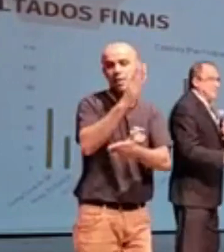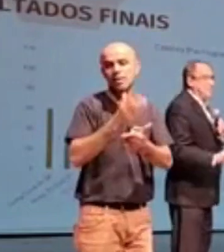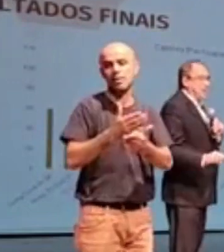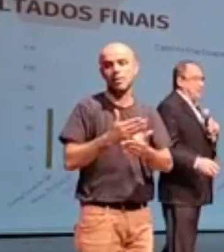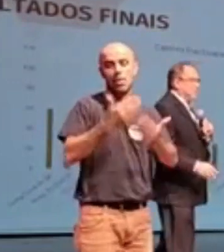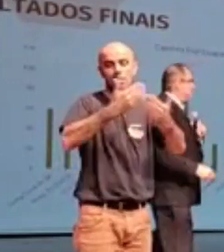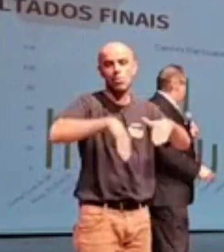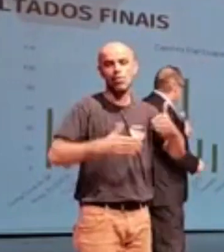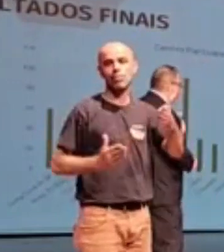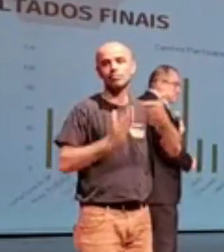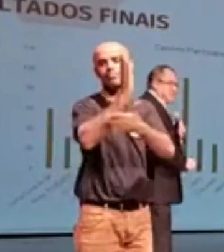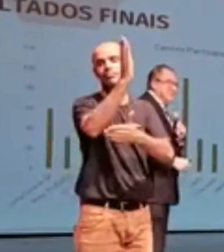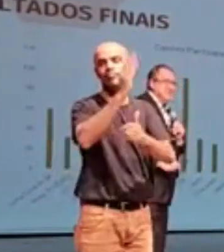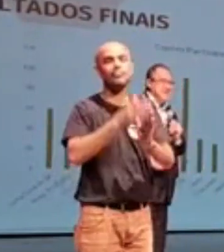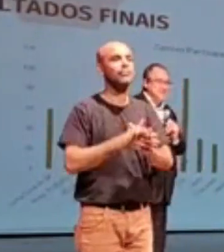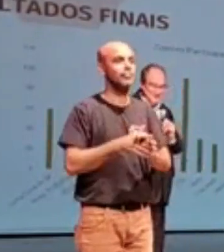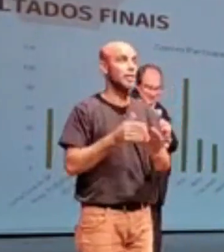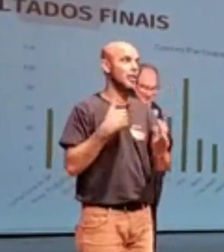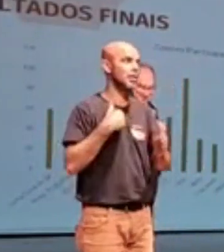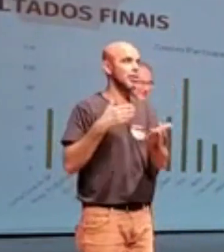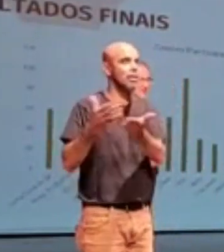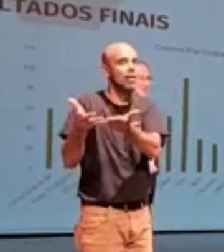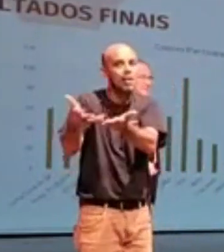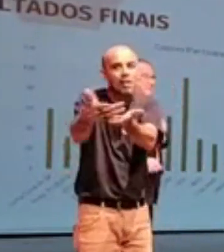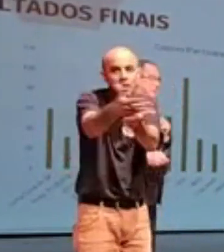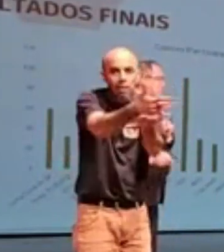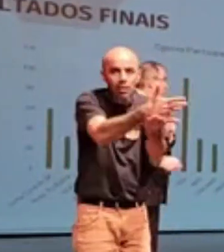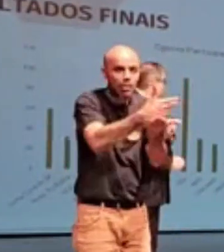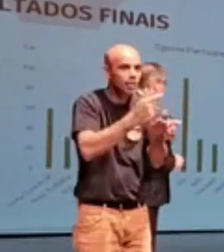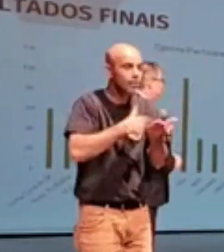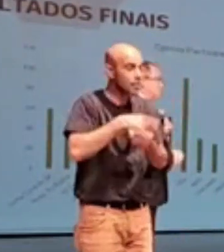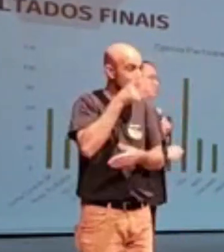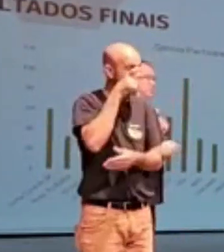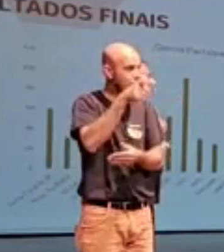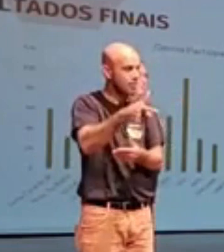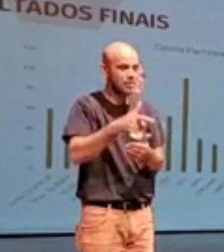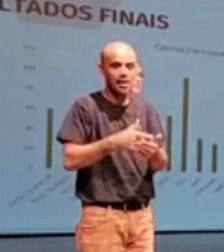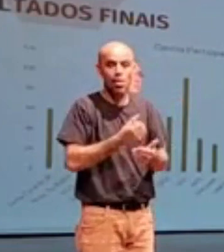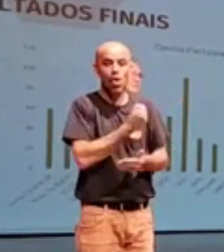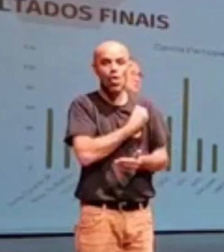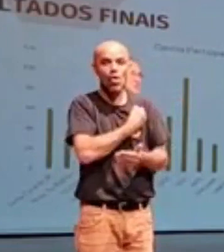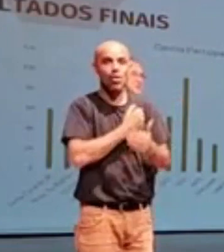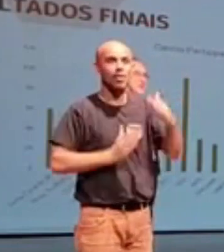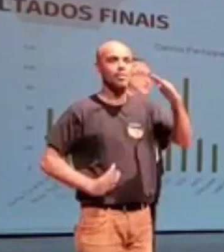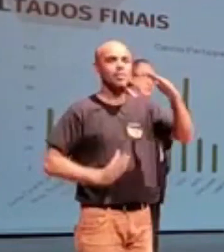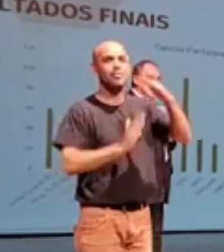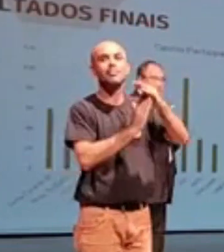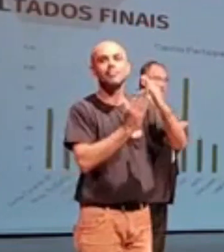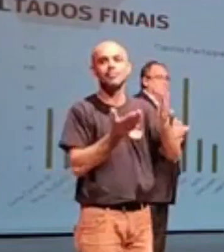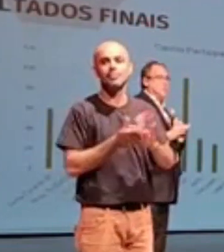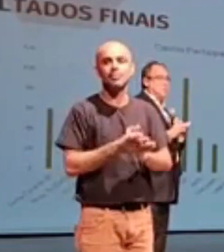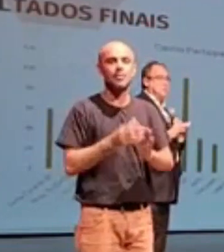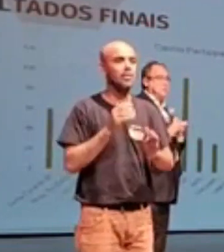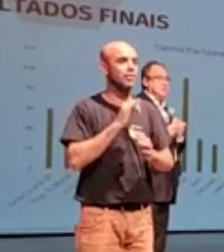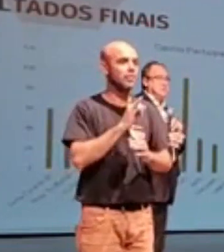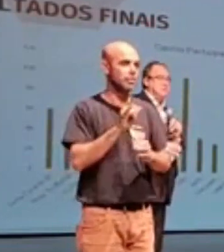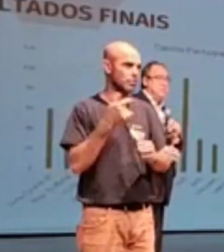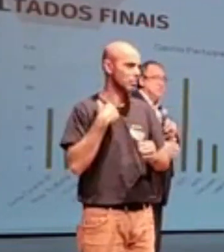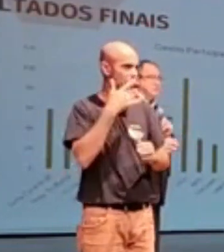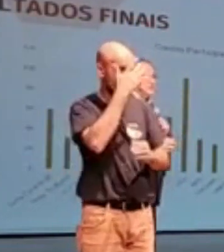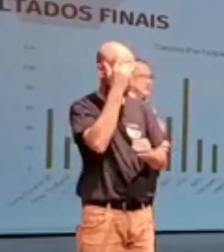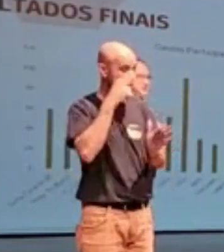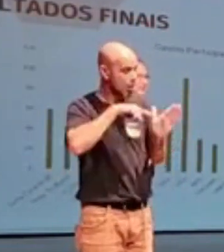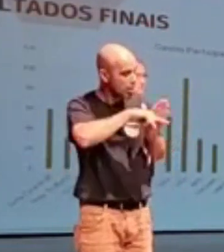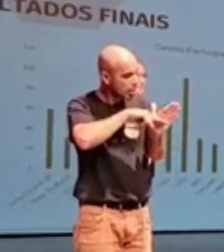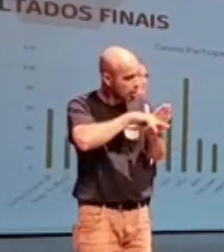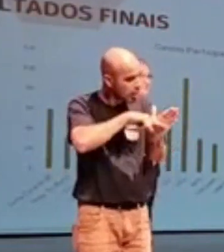eles ficaram empolgados e começaram a fazer coleta de dados. Assim. E fora que conseguiram já um projeto aprovado do Comitê de Ética. Quem lida com pesquisa sabe que o